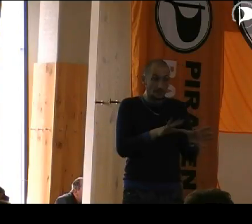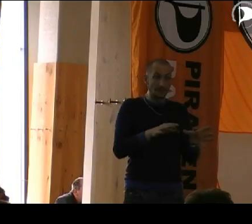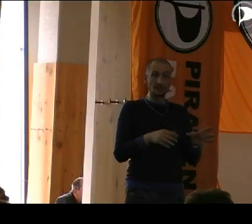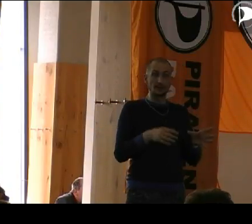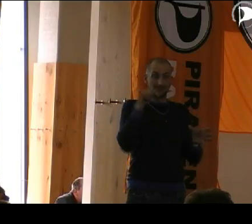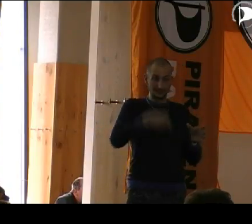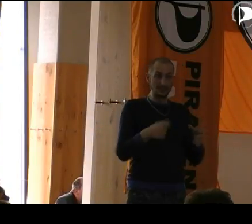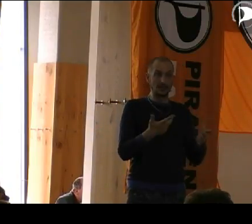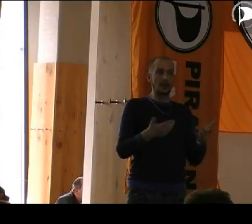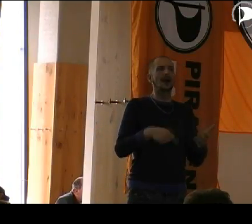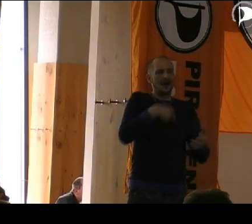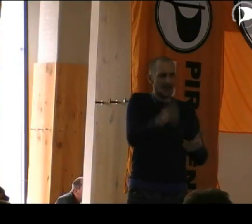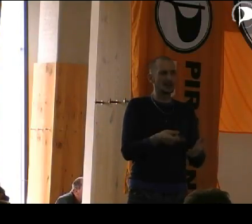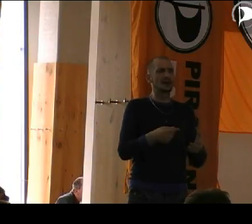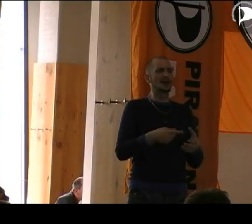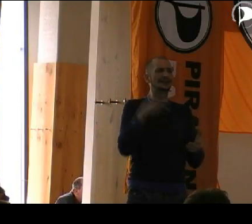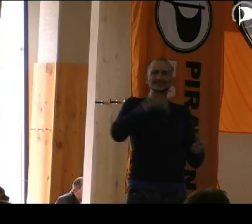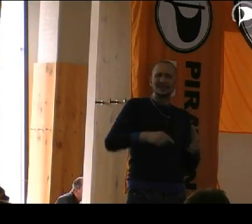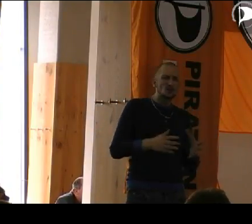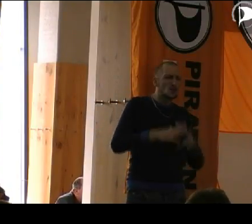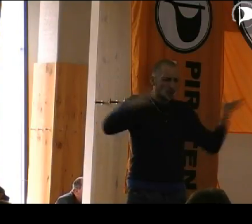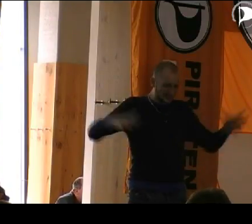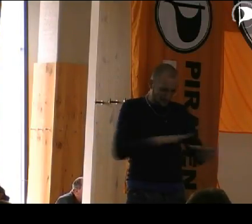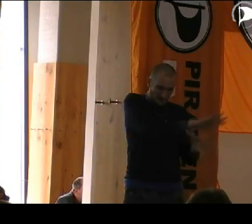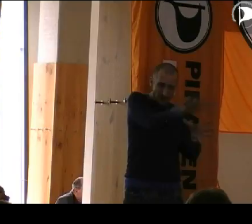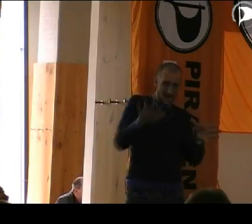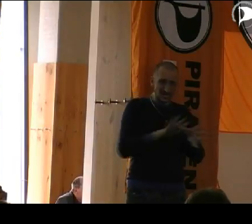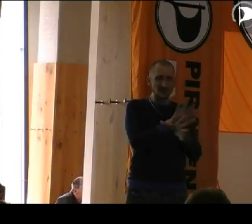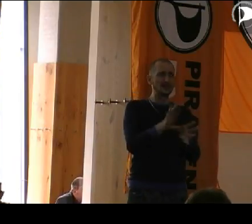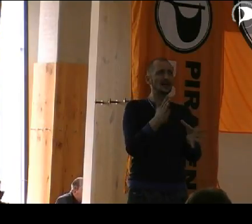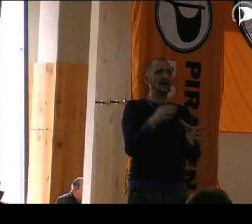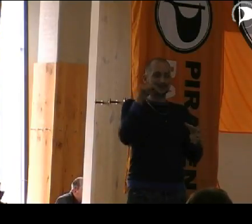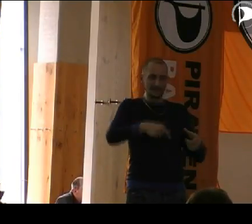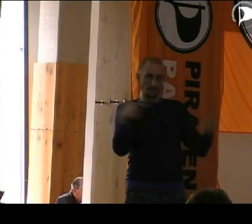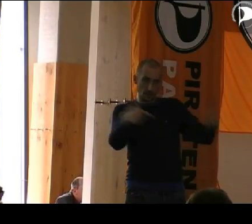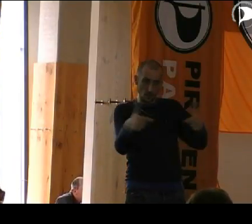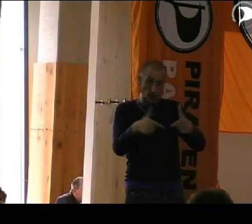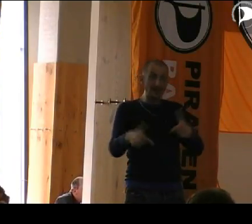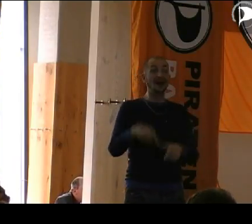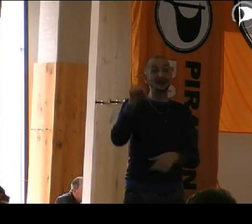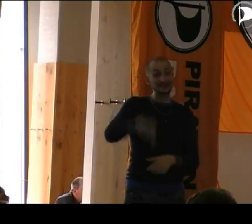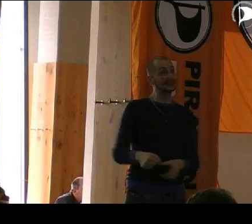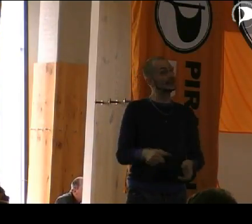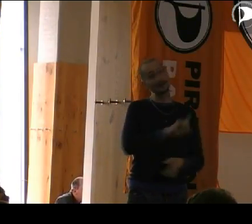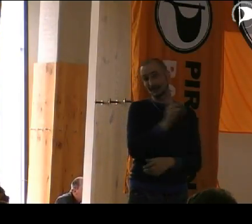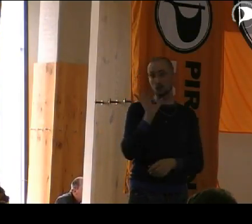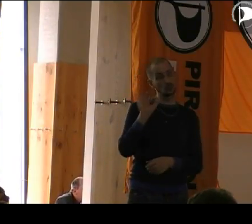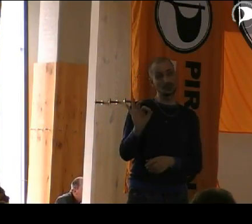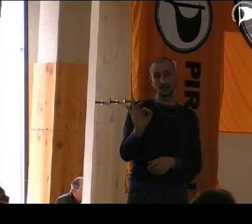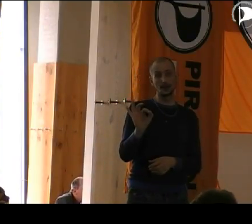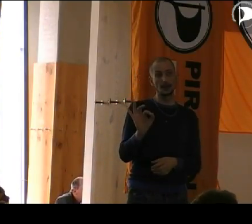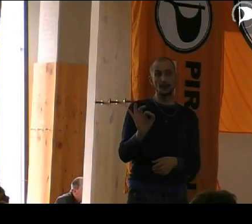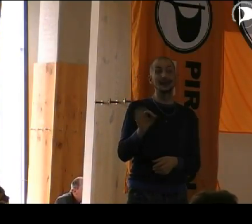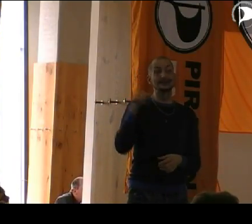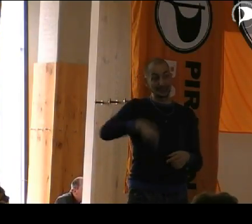kriegen heute parteienfinanzierung bekommen das heißt sie sind ein riesiger flächen müssten betreut und das ist nun mal nicht gut bei